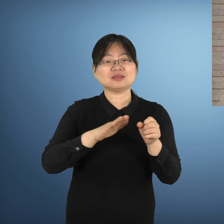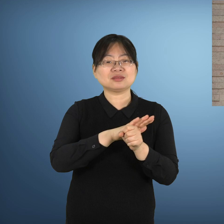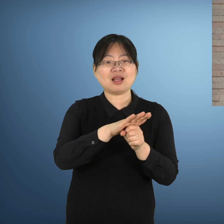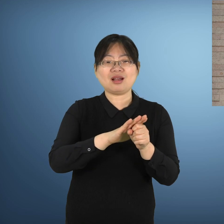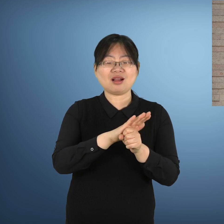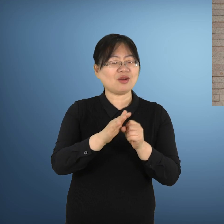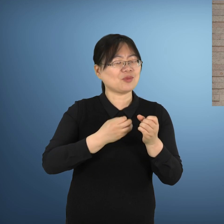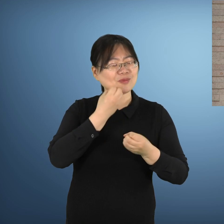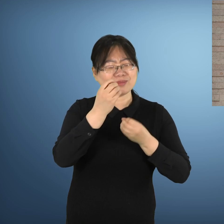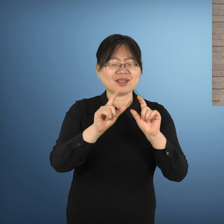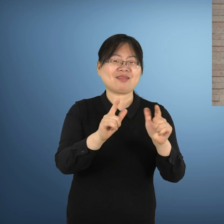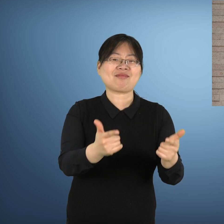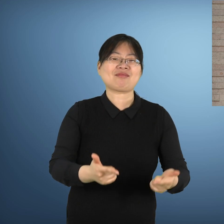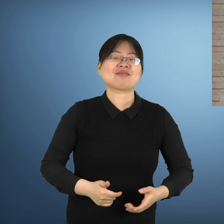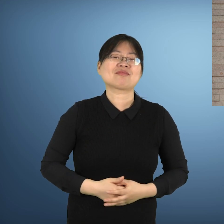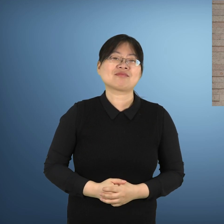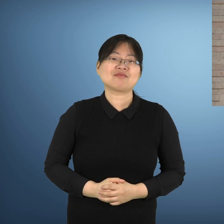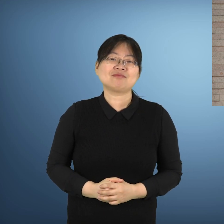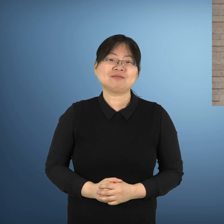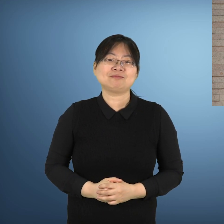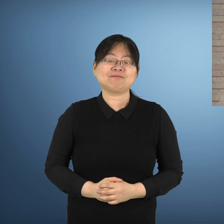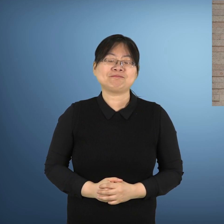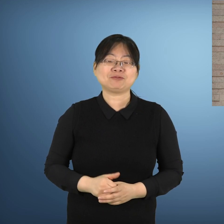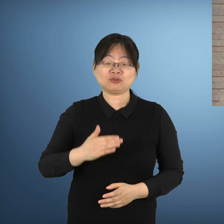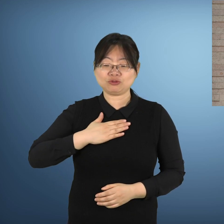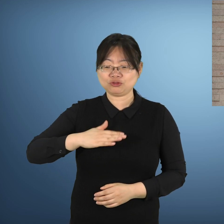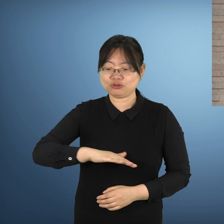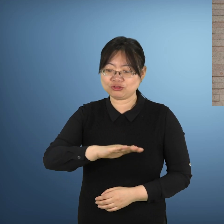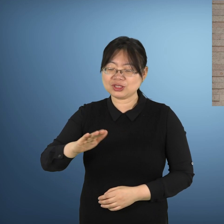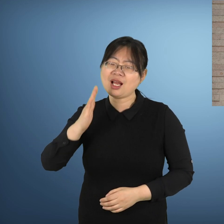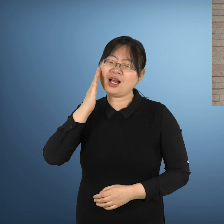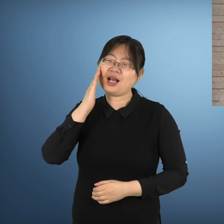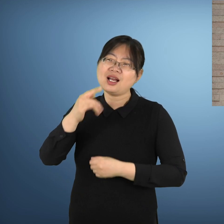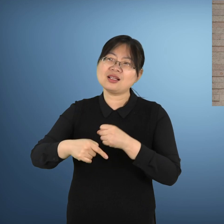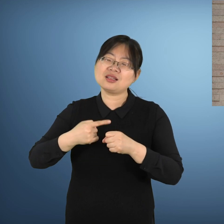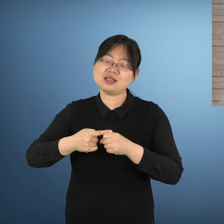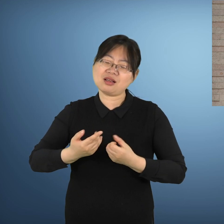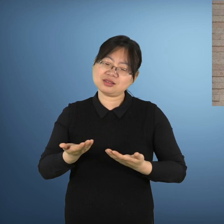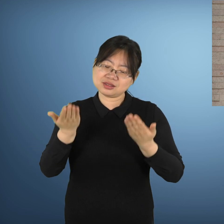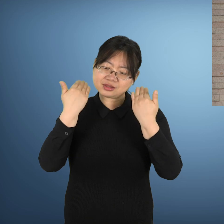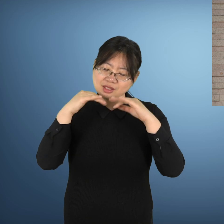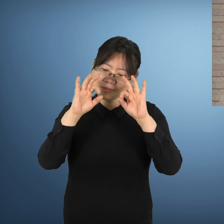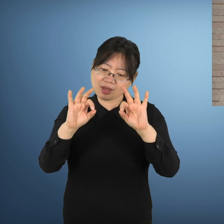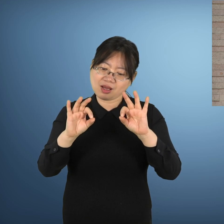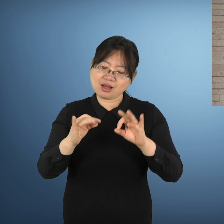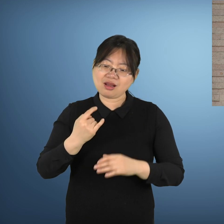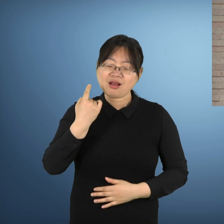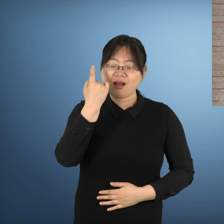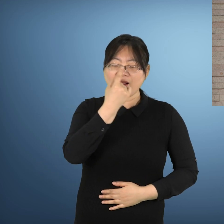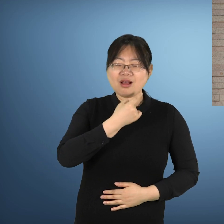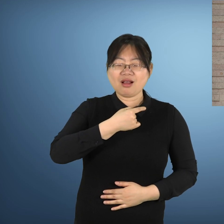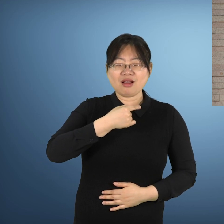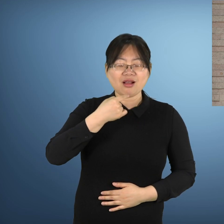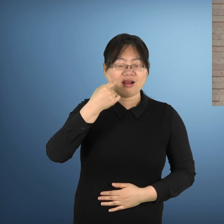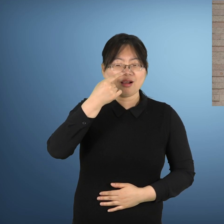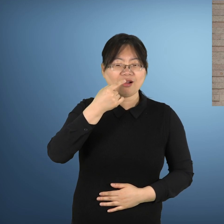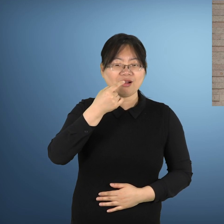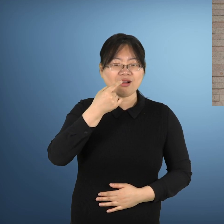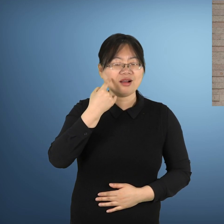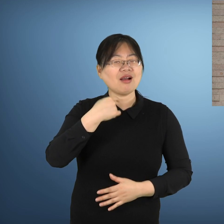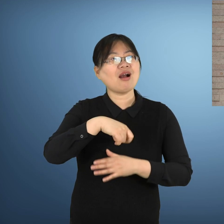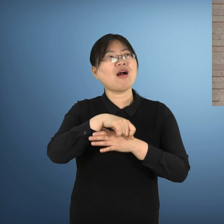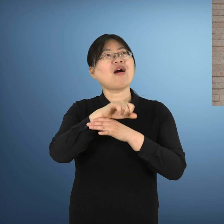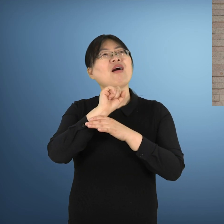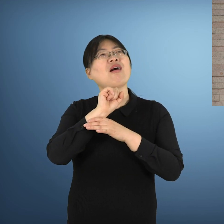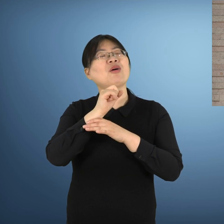사랑의 고백이 아니에요. 우리도 이렇게 한 해를 지나보면 얼굴 들 수 없는 순간과